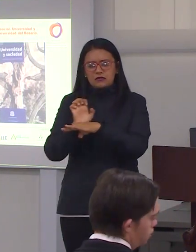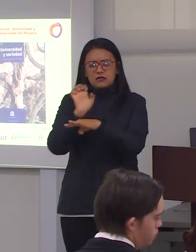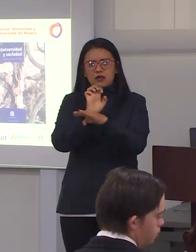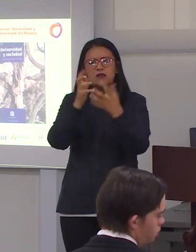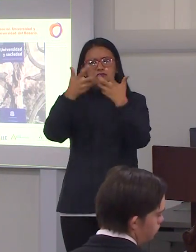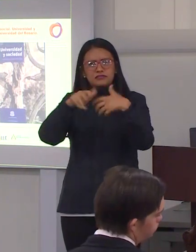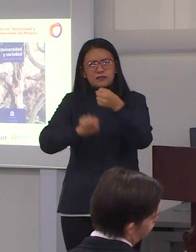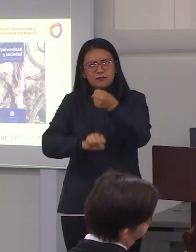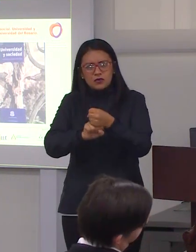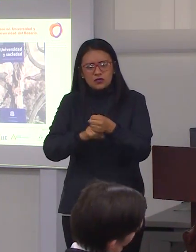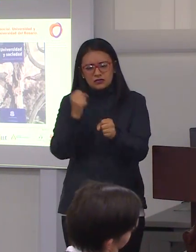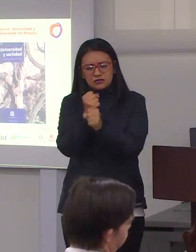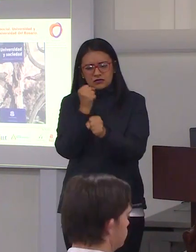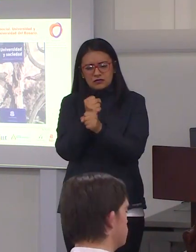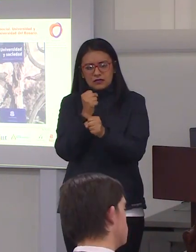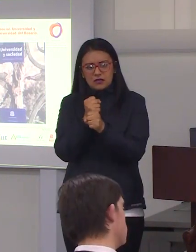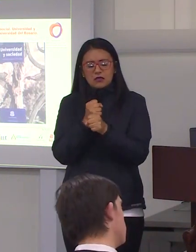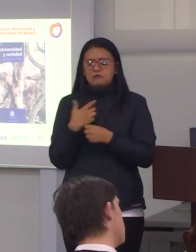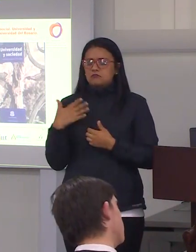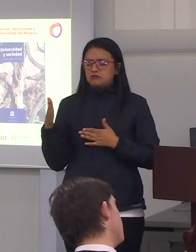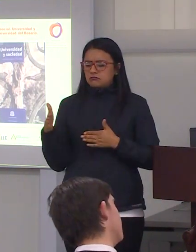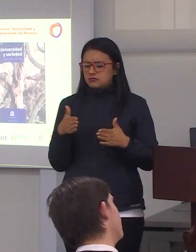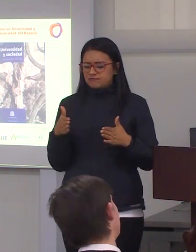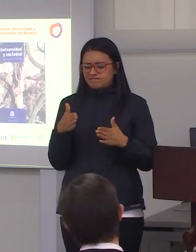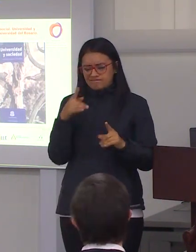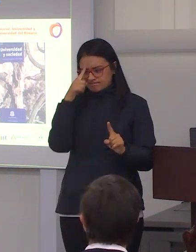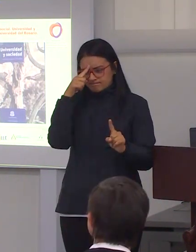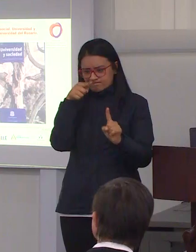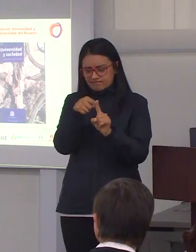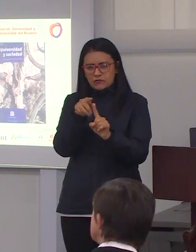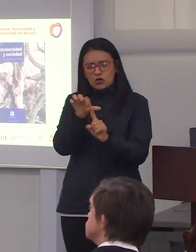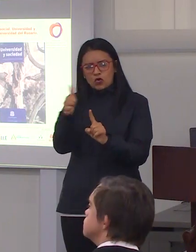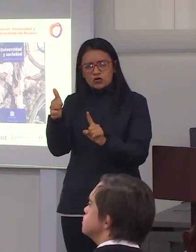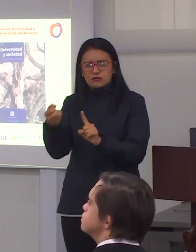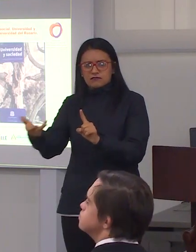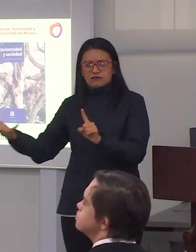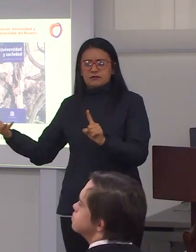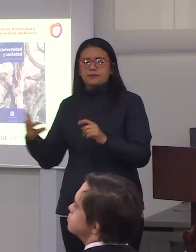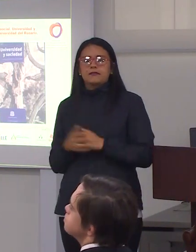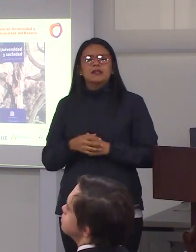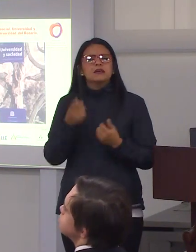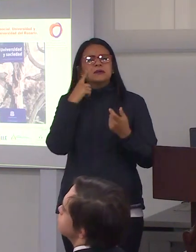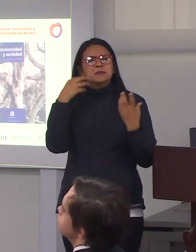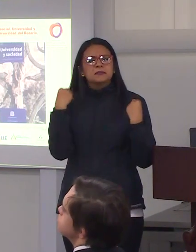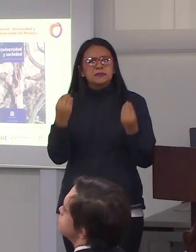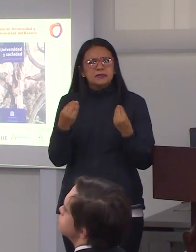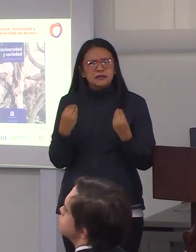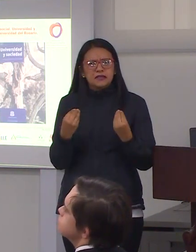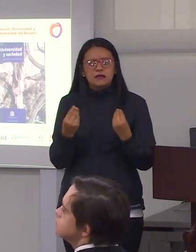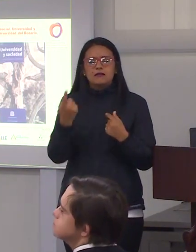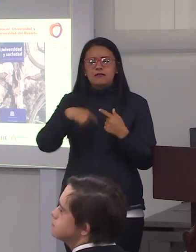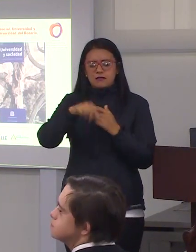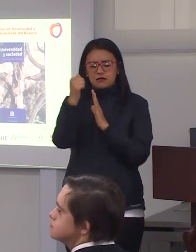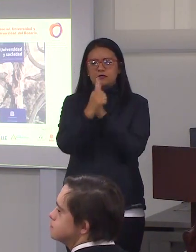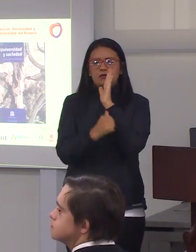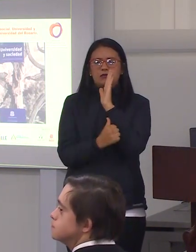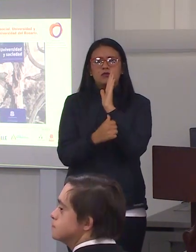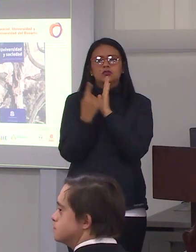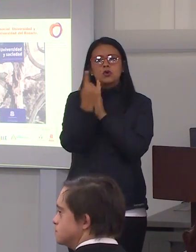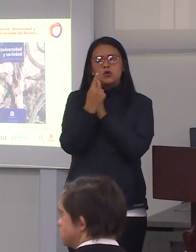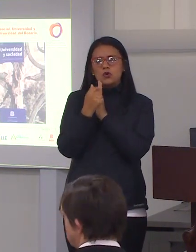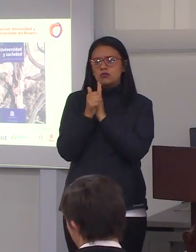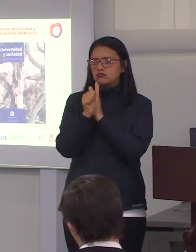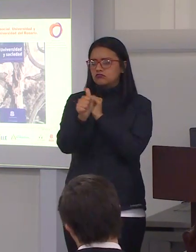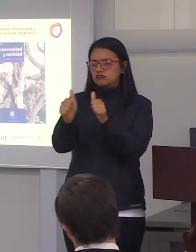hacen empleo con apoyo, pero en el camino fuimos apostándole a otra alternativa. ¿Para qué? Para que finalmente estos programas no se vuelvan